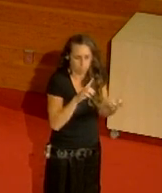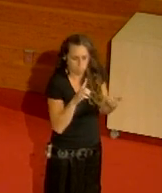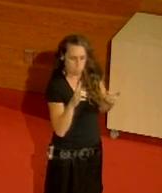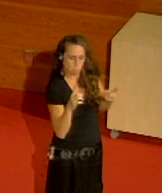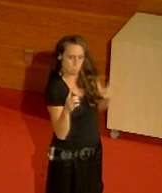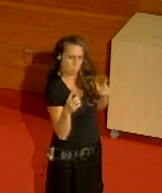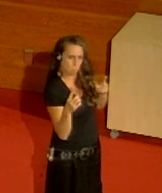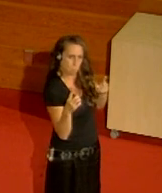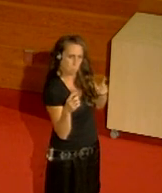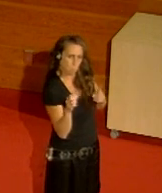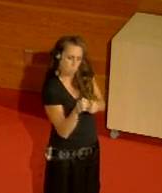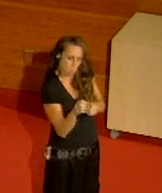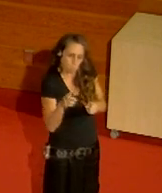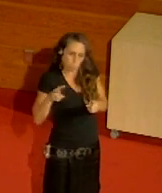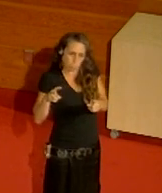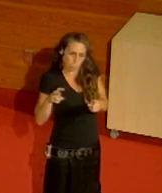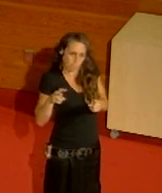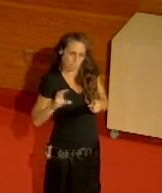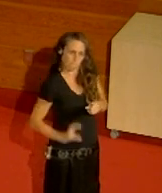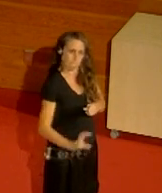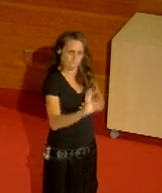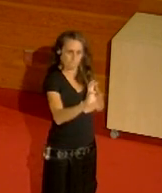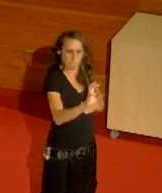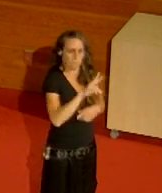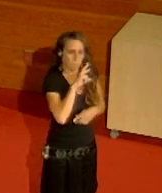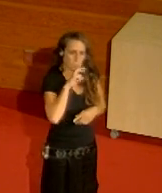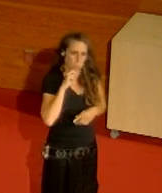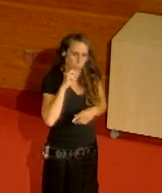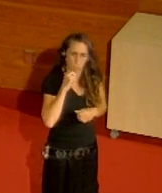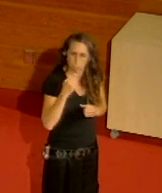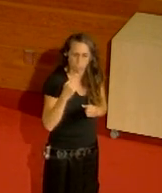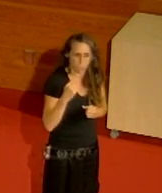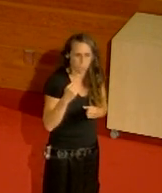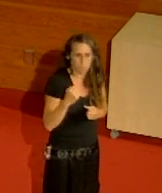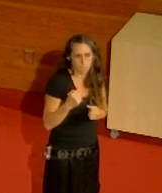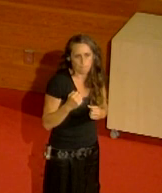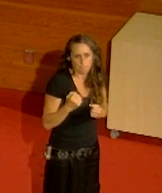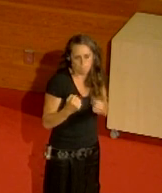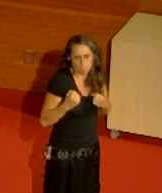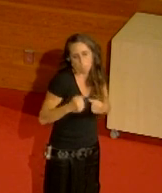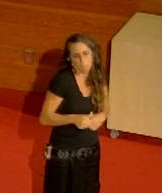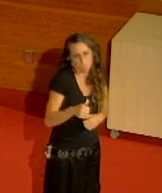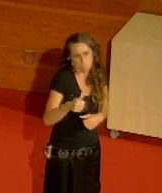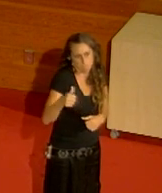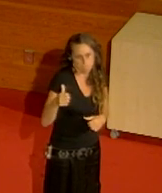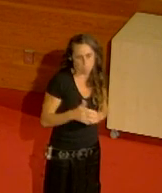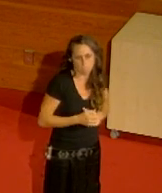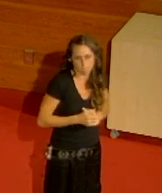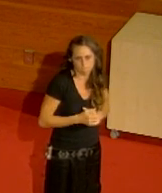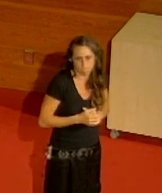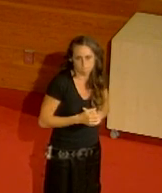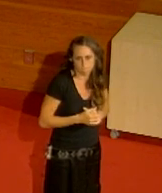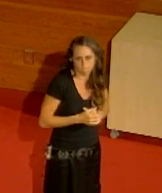hacia una visión de un país donde el judaísmo tiene un peso cada vez más importante Entonces